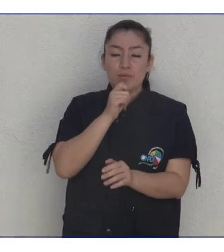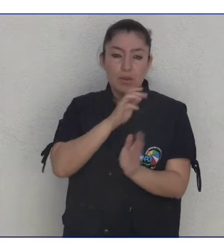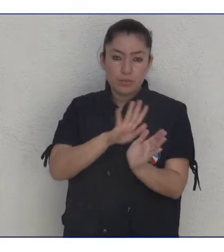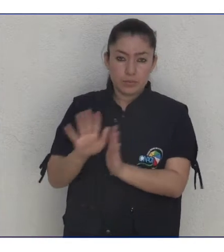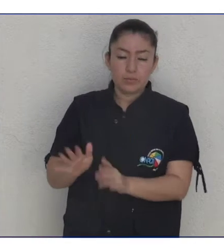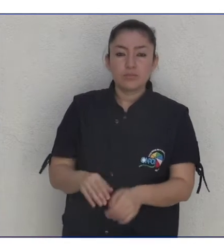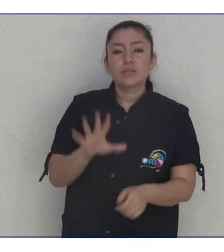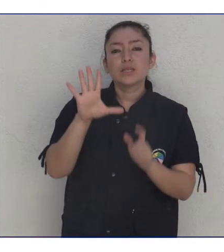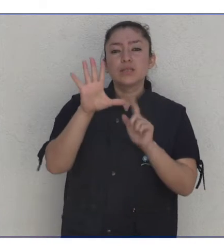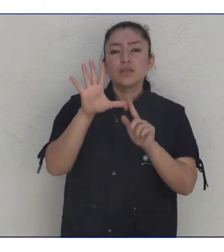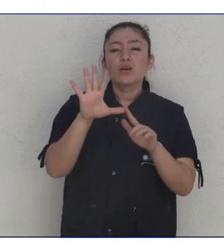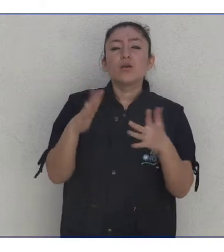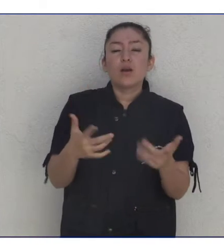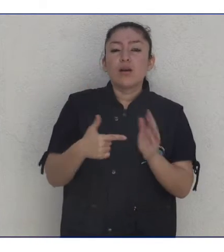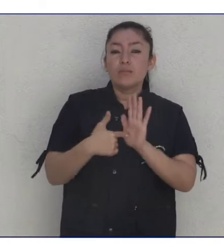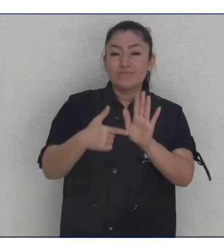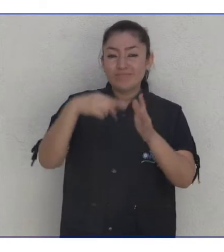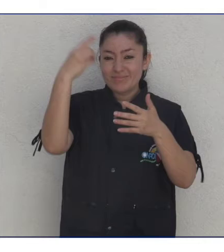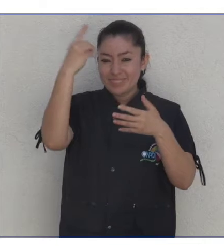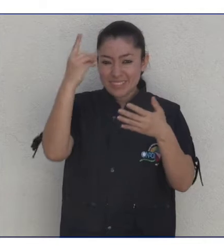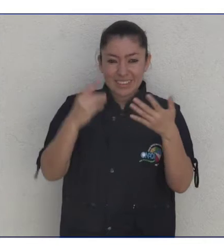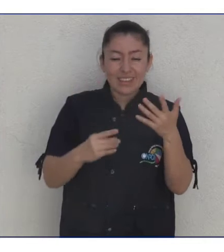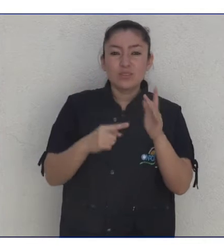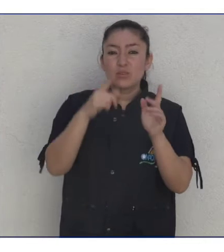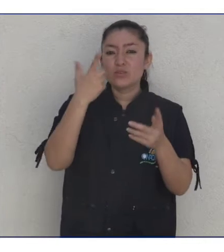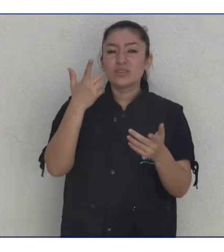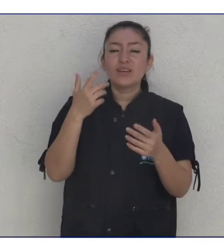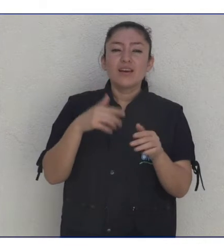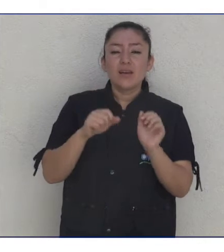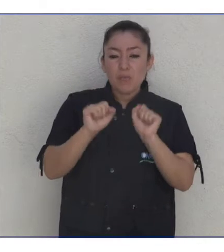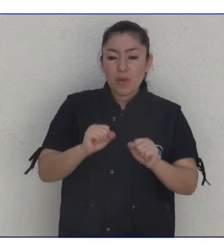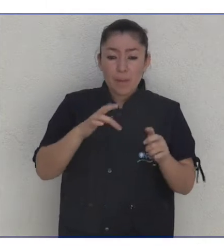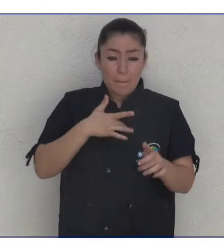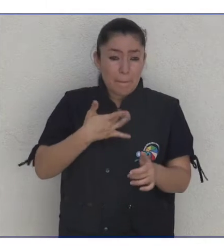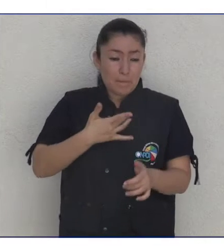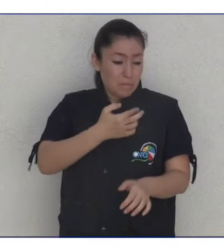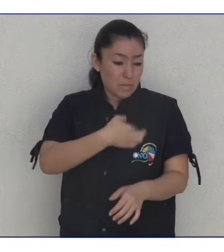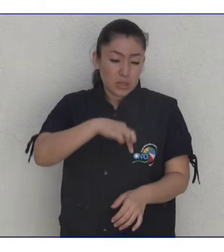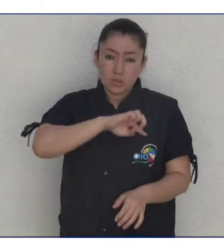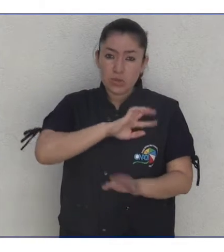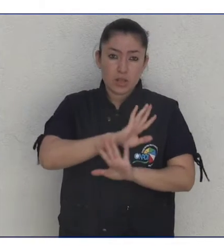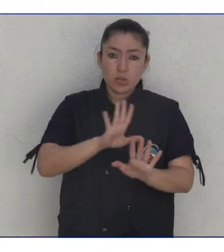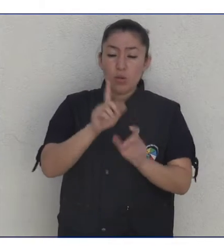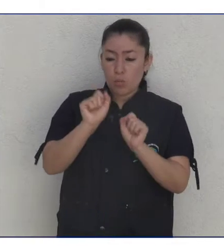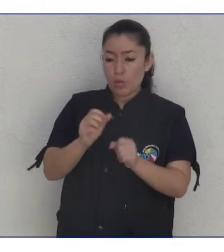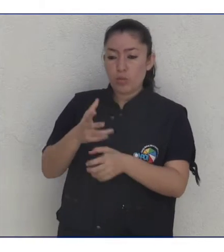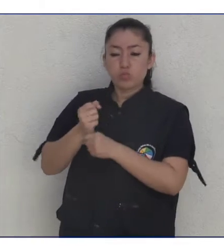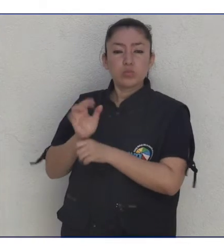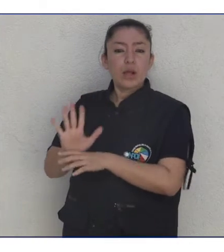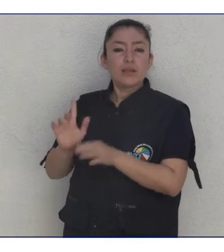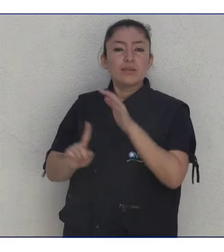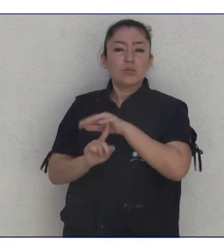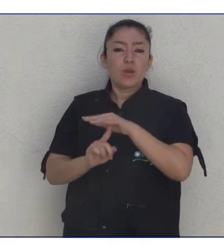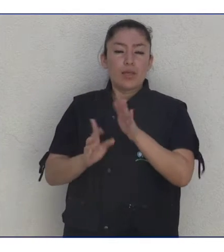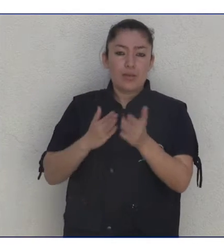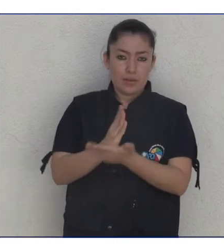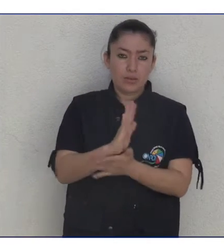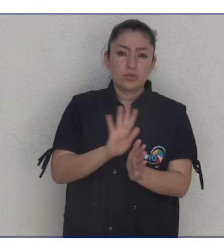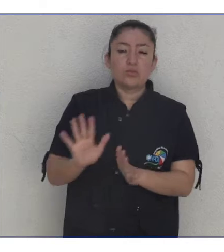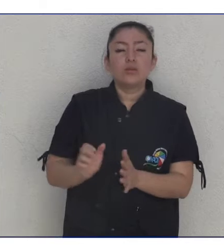como confidencial. 5. Los datos sensibles o personales sensibles que solo podrán ser conocidos por el titular del